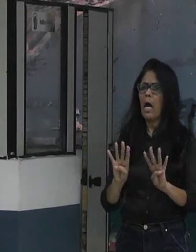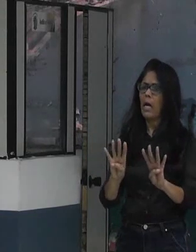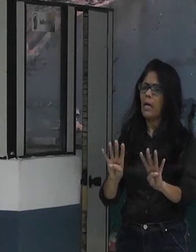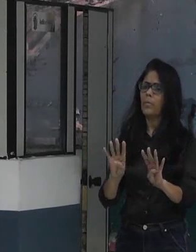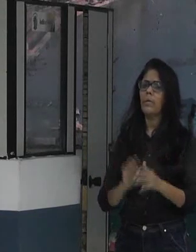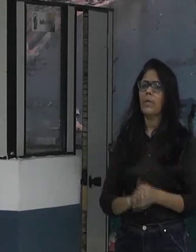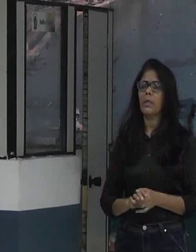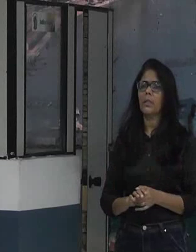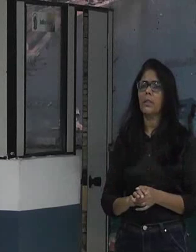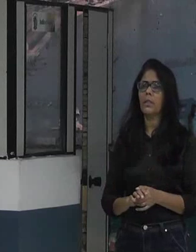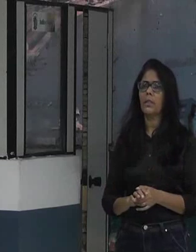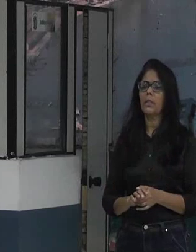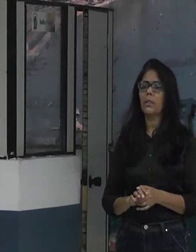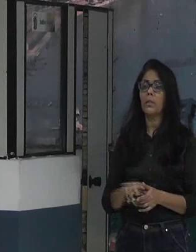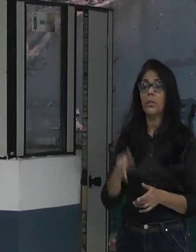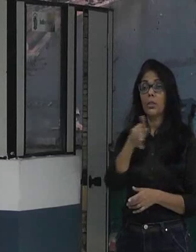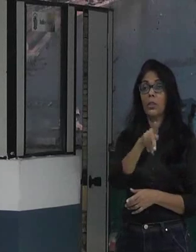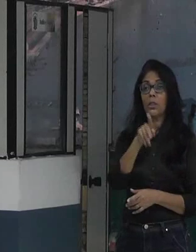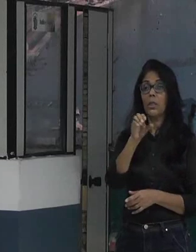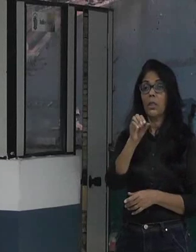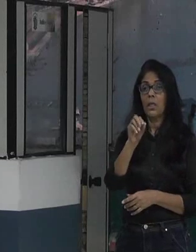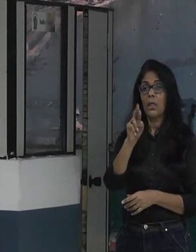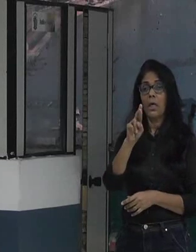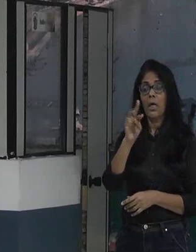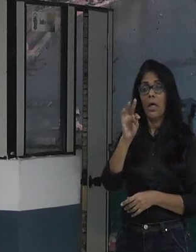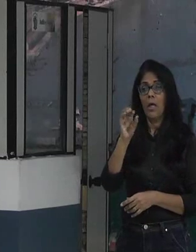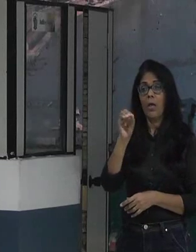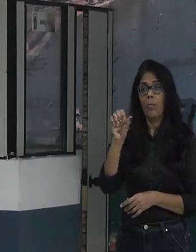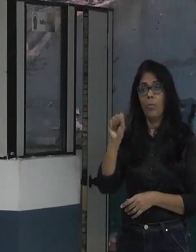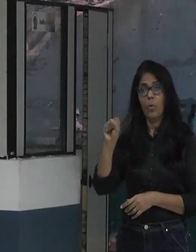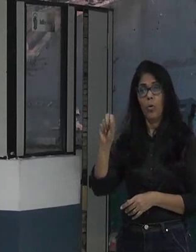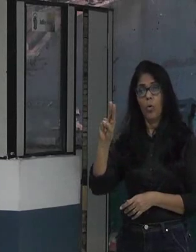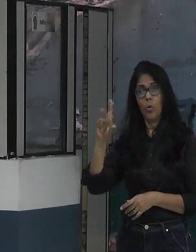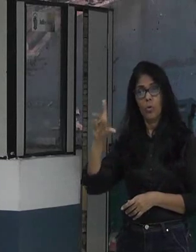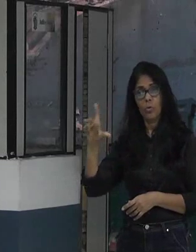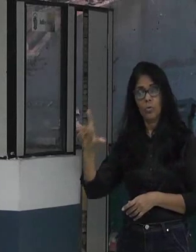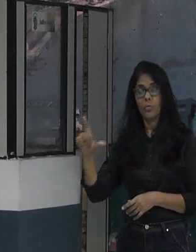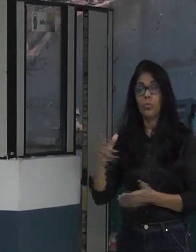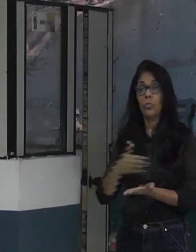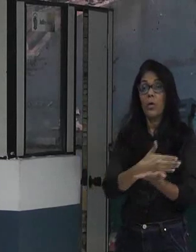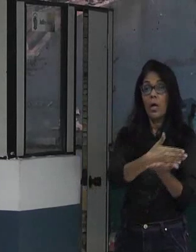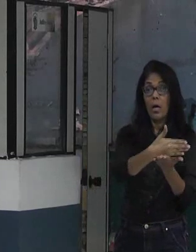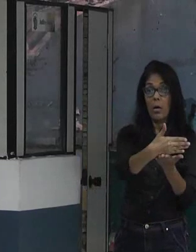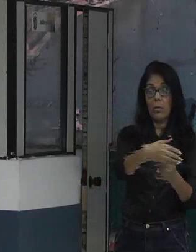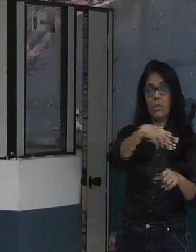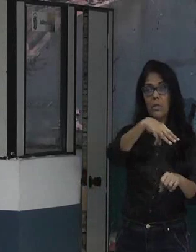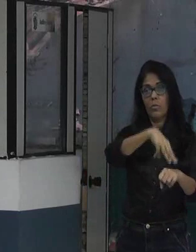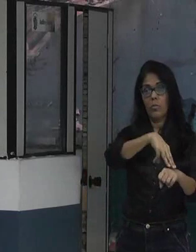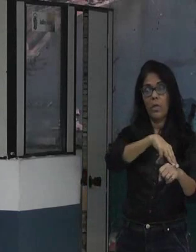sexta-feira, uma caminhada que terá início lá no Malhado, se estendendo até a Catedral.